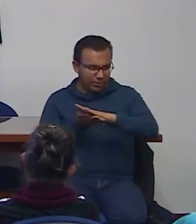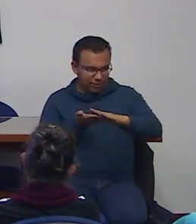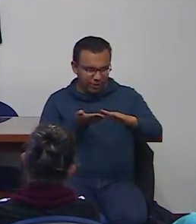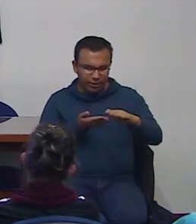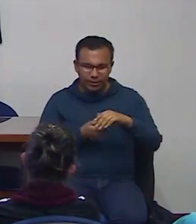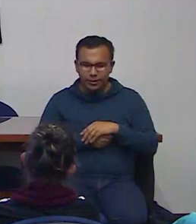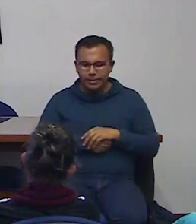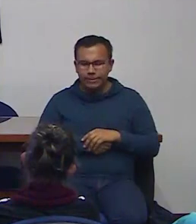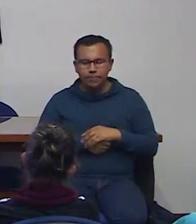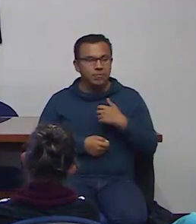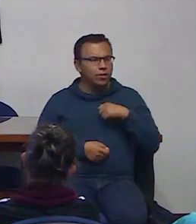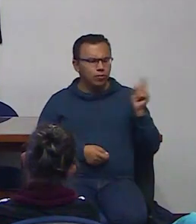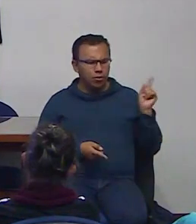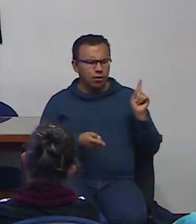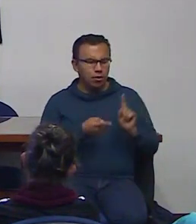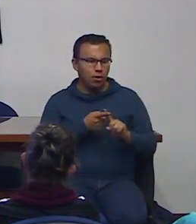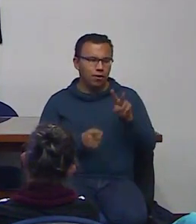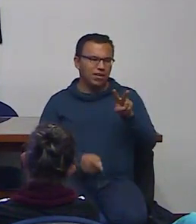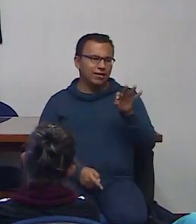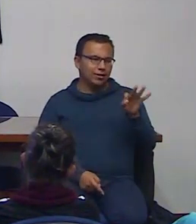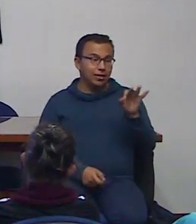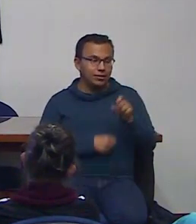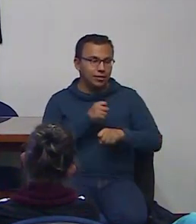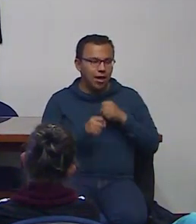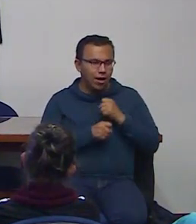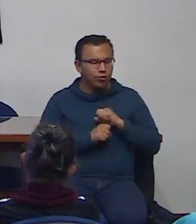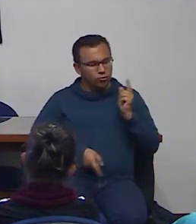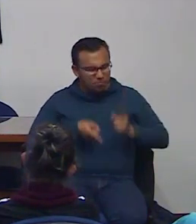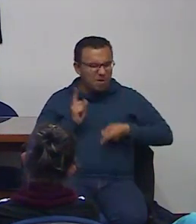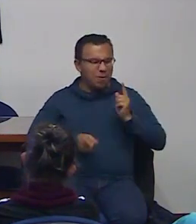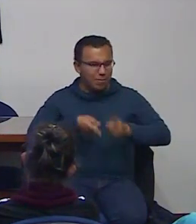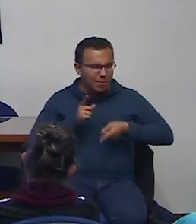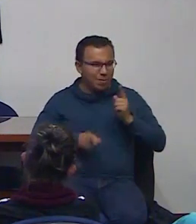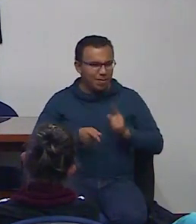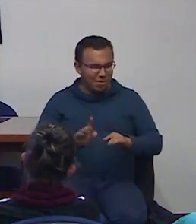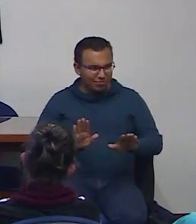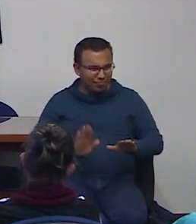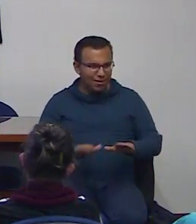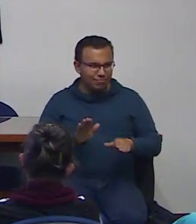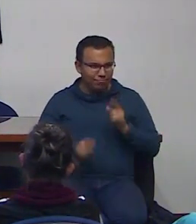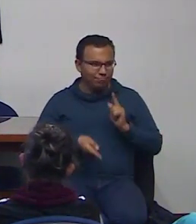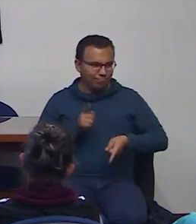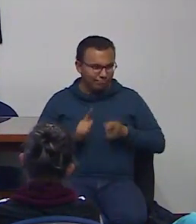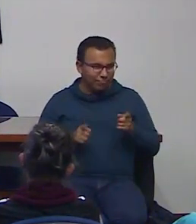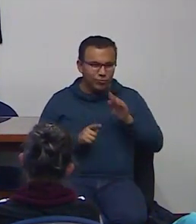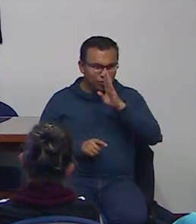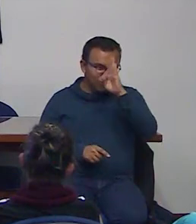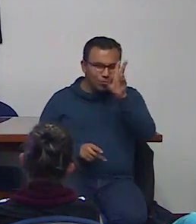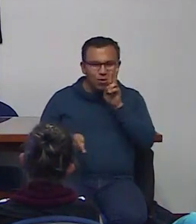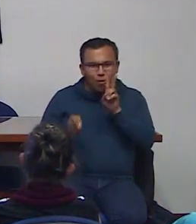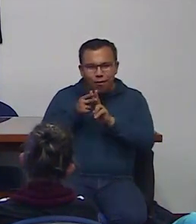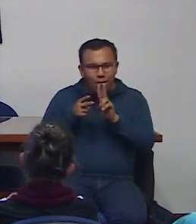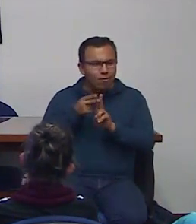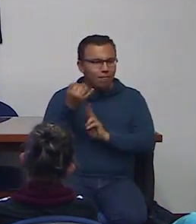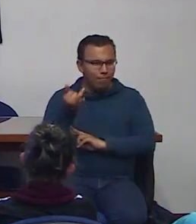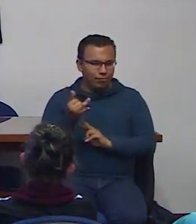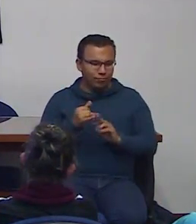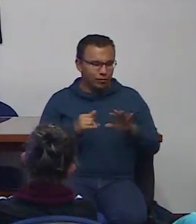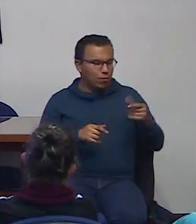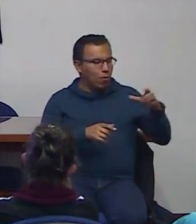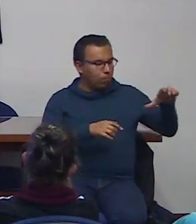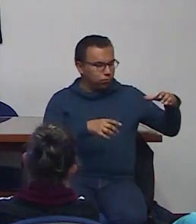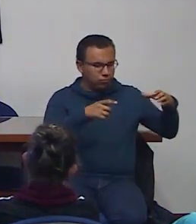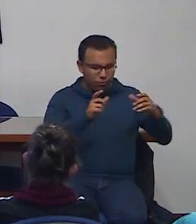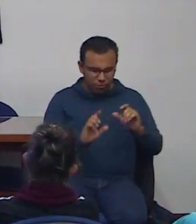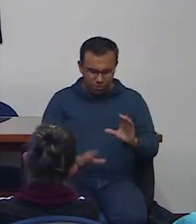pero yo llevo 23 años tocando batería sí como tal como el instrumento Pues que ya todos conocemos que es la unión de